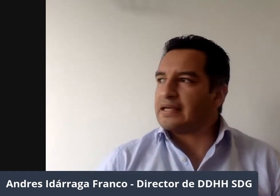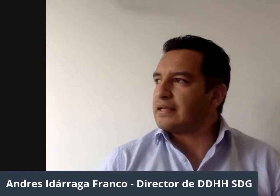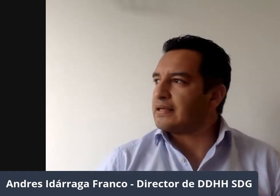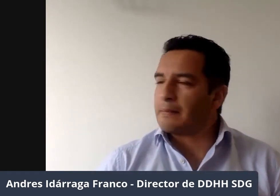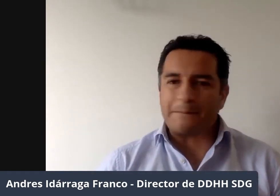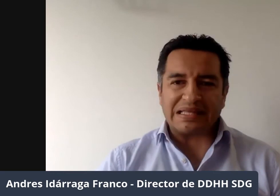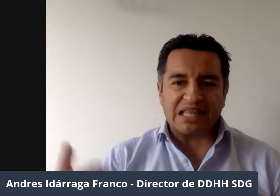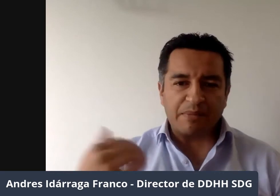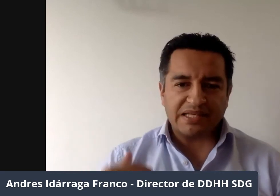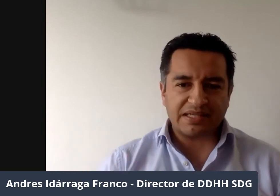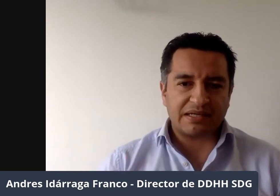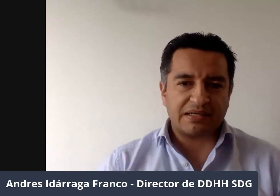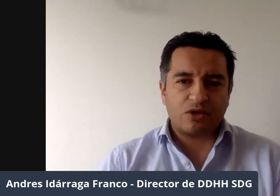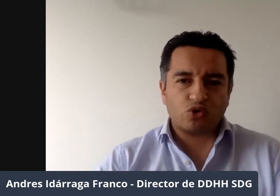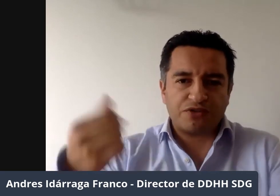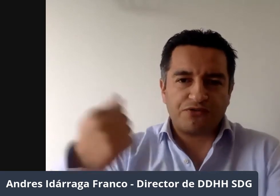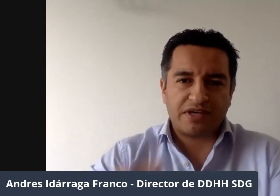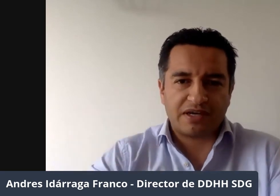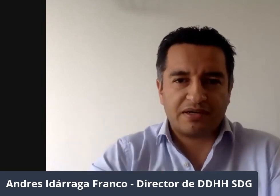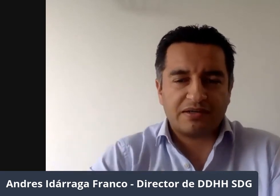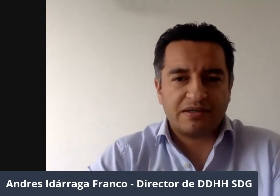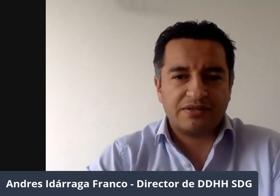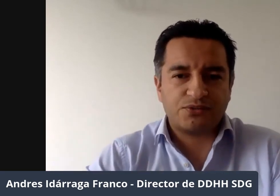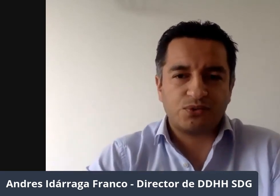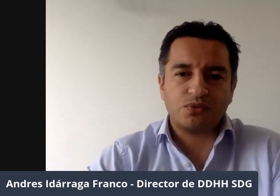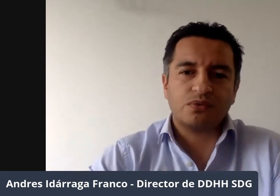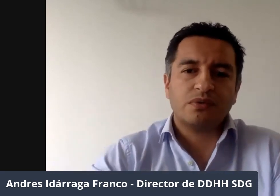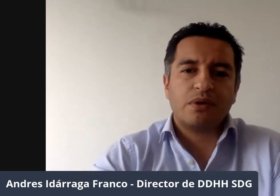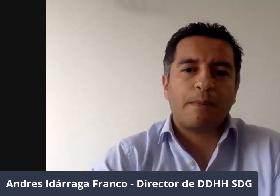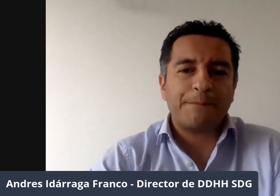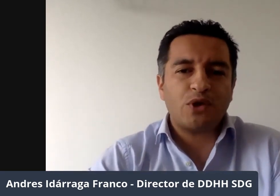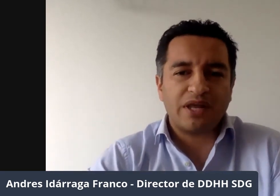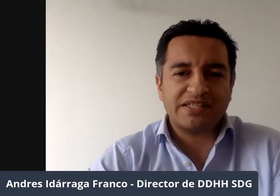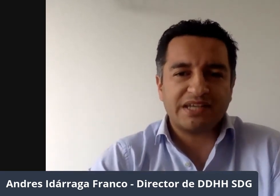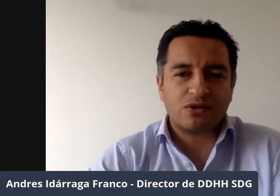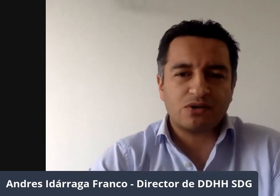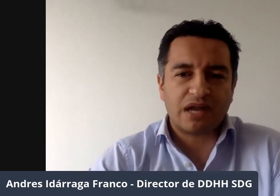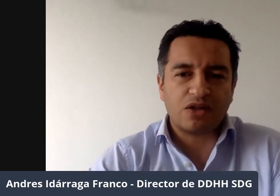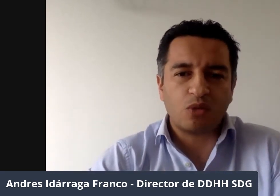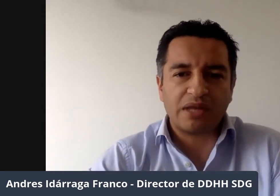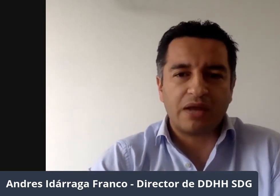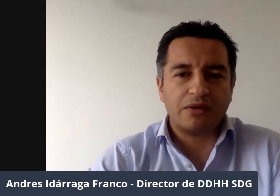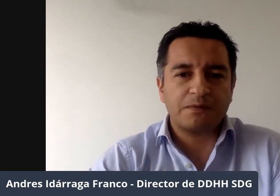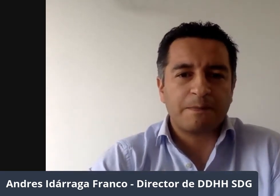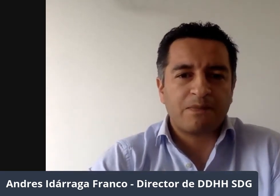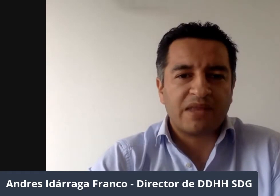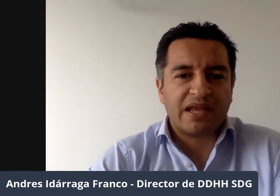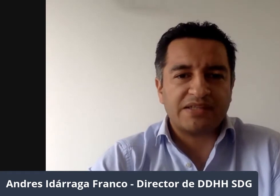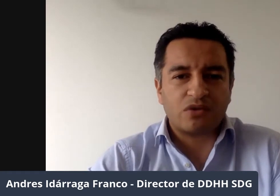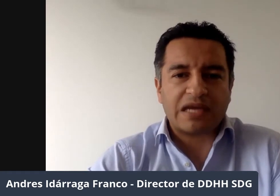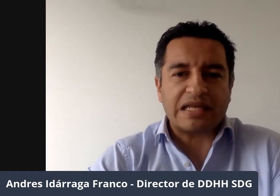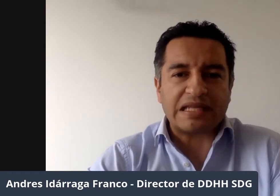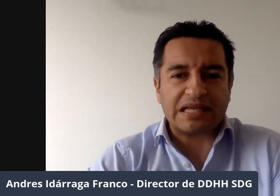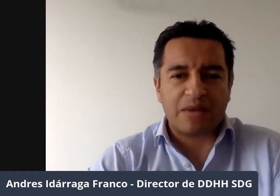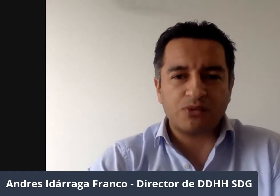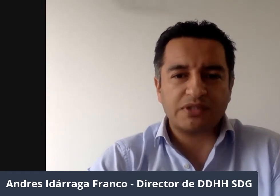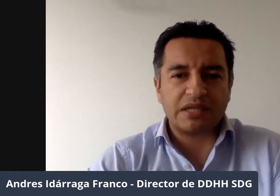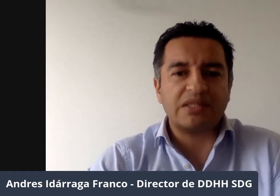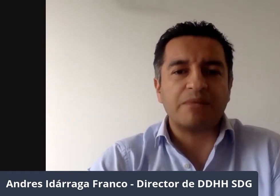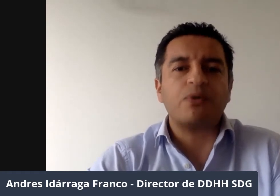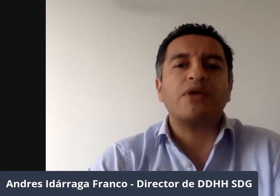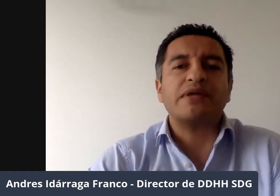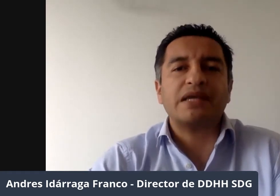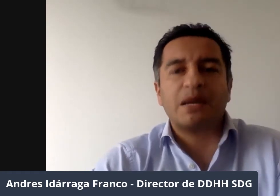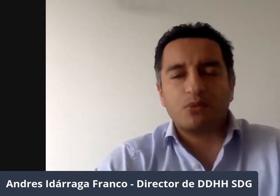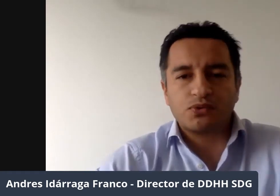que se victimiza y justifica en su violencia contra el dominado es lo que criticamos